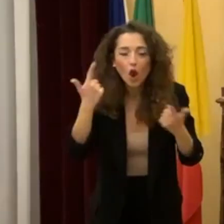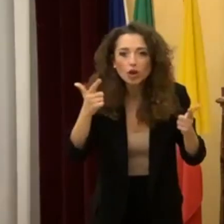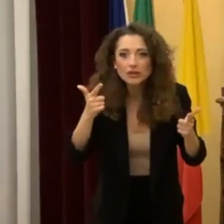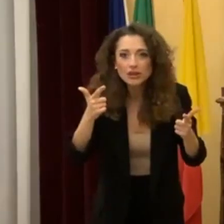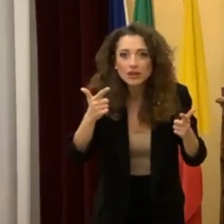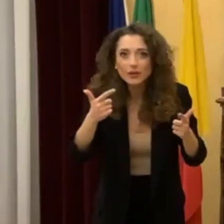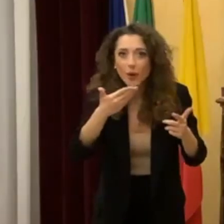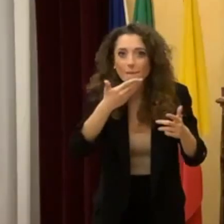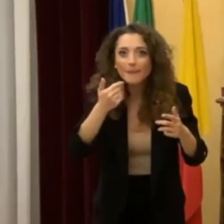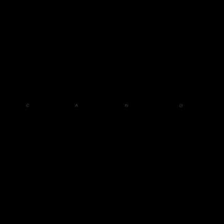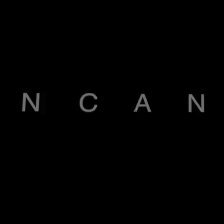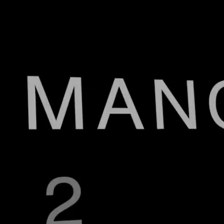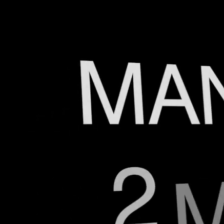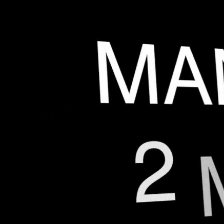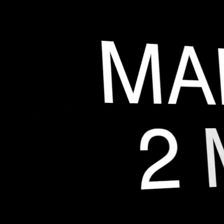Mancano 2 minuti.